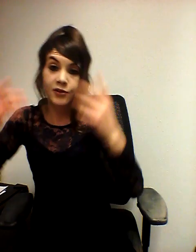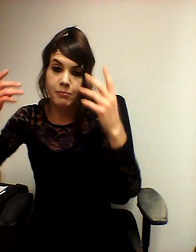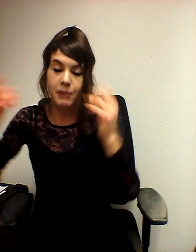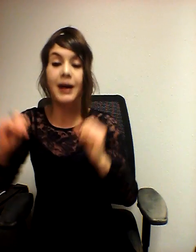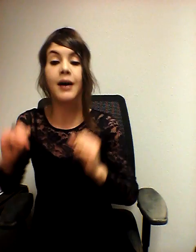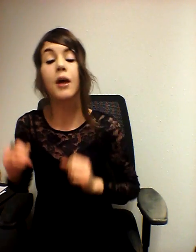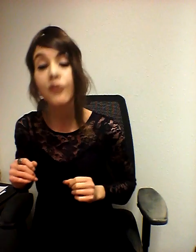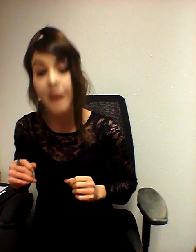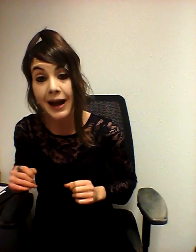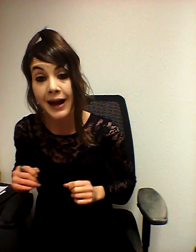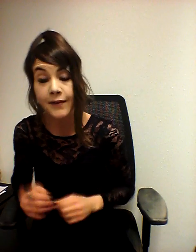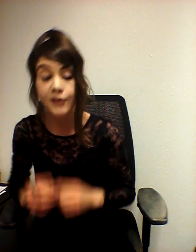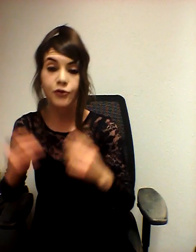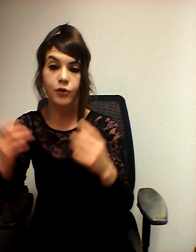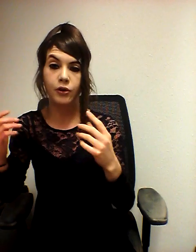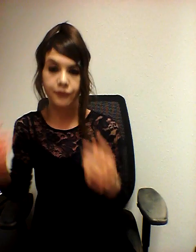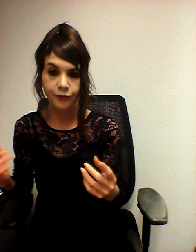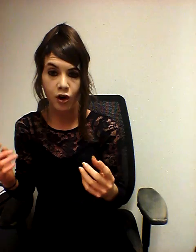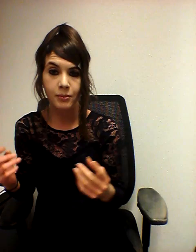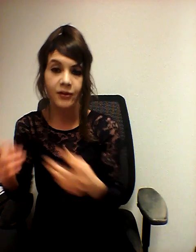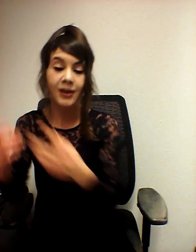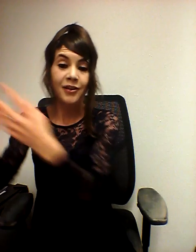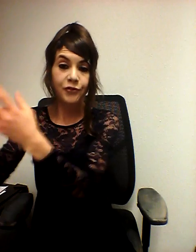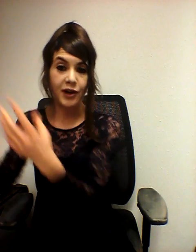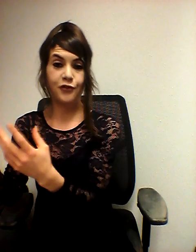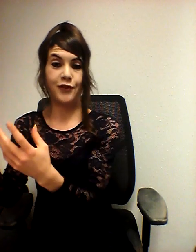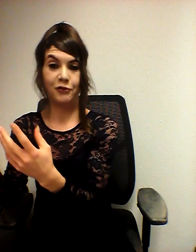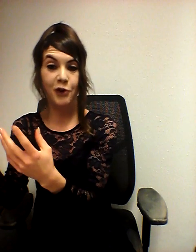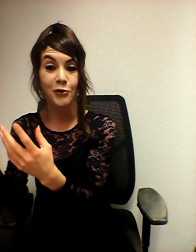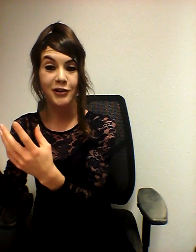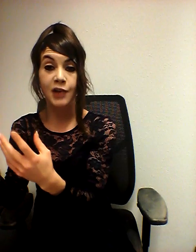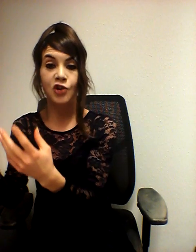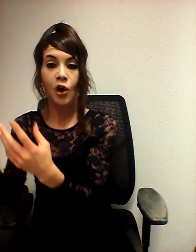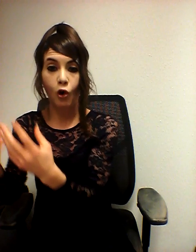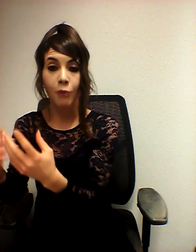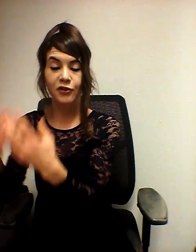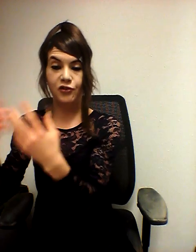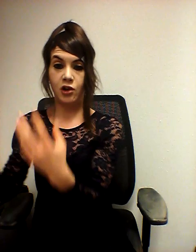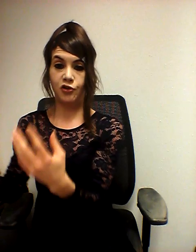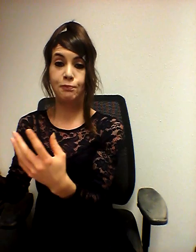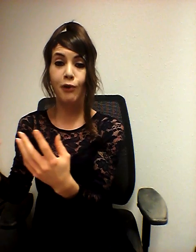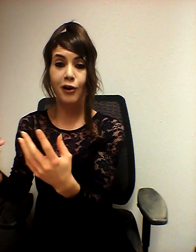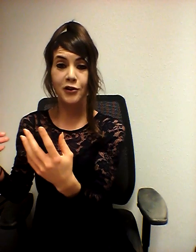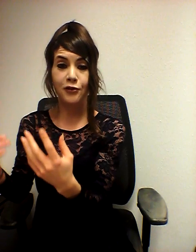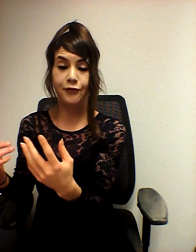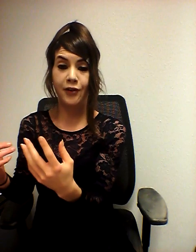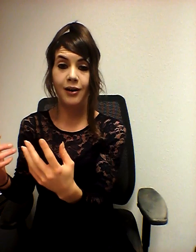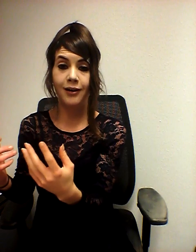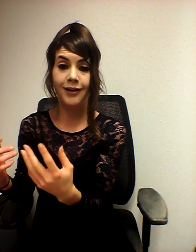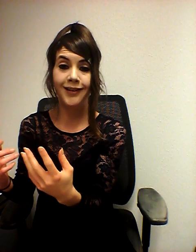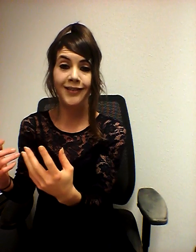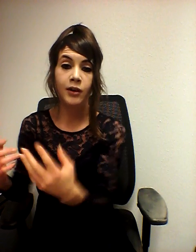membraan gebonden eiwitten te kunnen vormen dat wat nodig is om het transport van